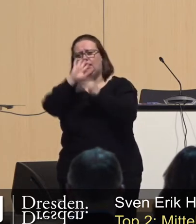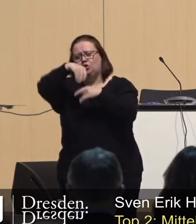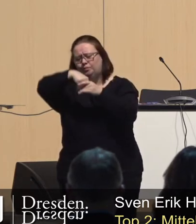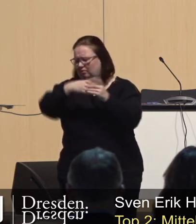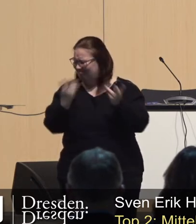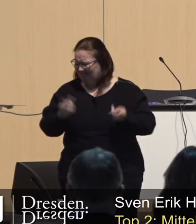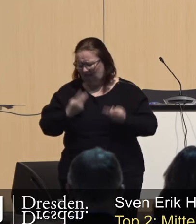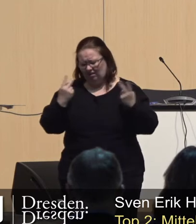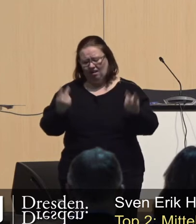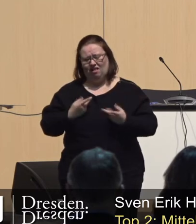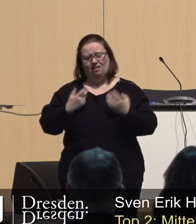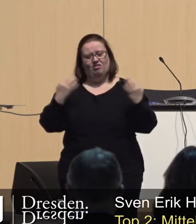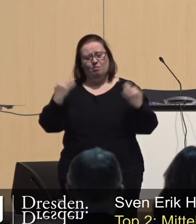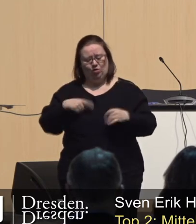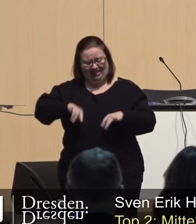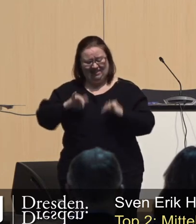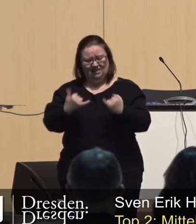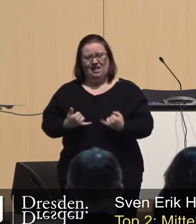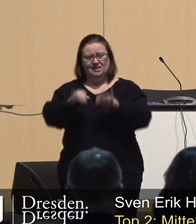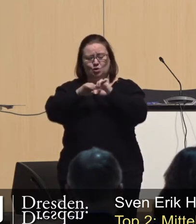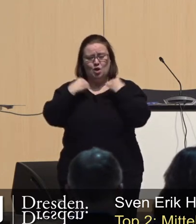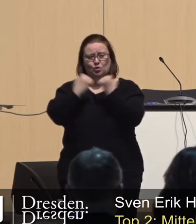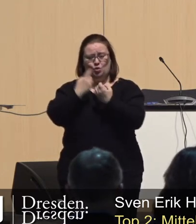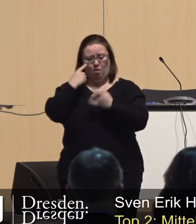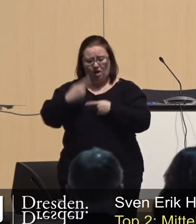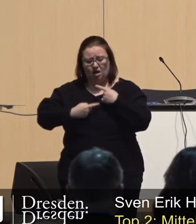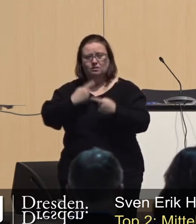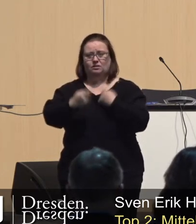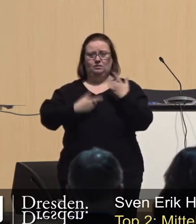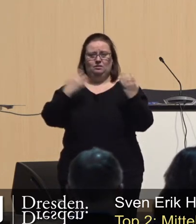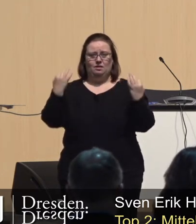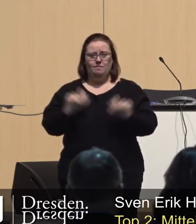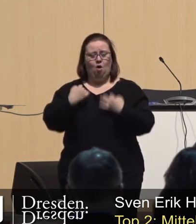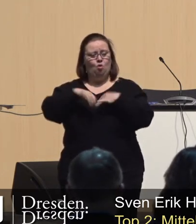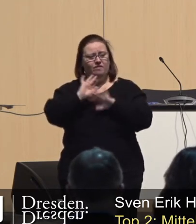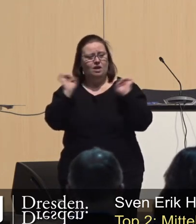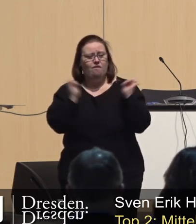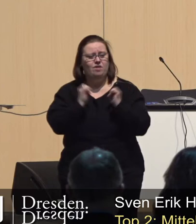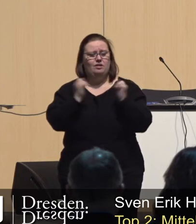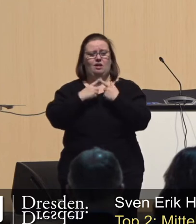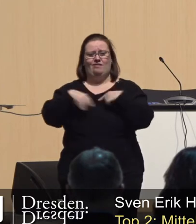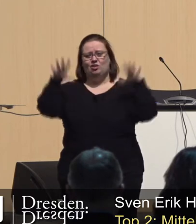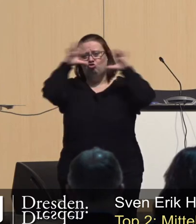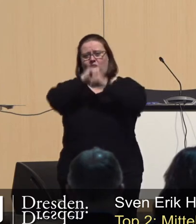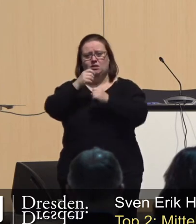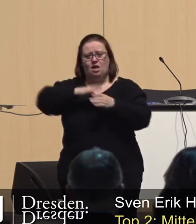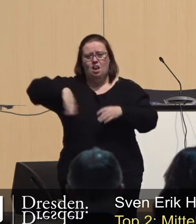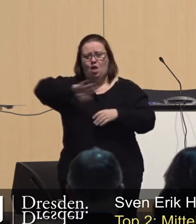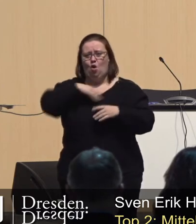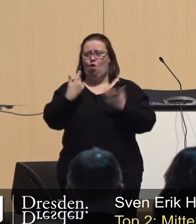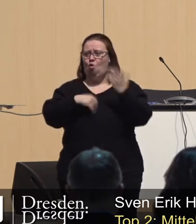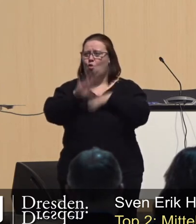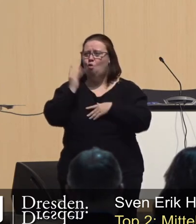wir brauchen vor der Situation, auf die wir uns darauf zubewegen, in den Winter hinein, in das schwarze Loch, ohne